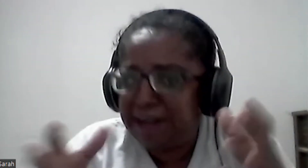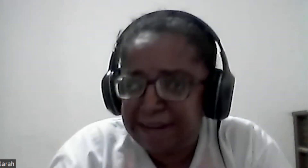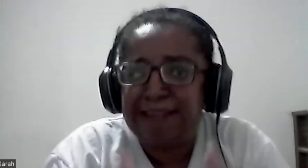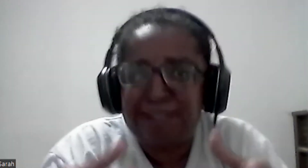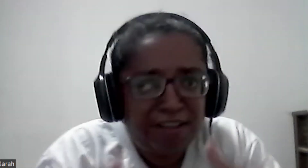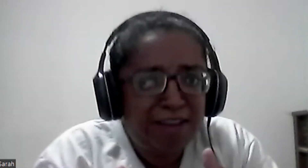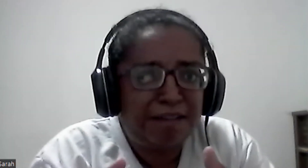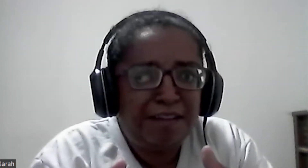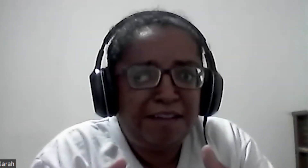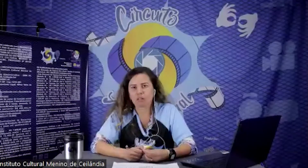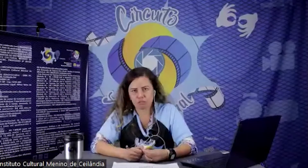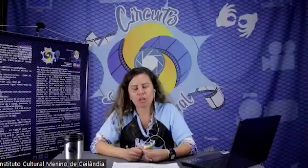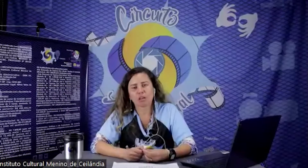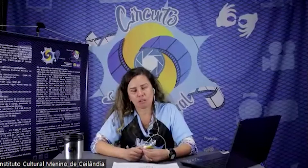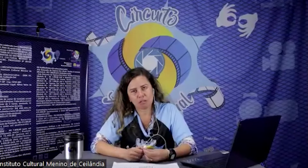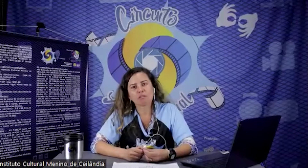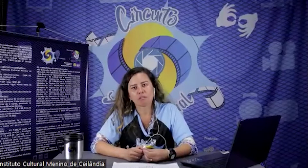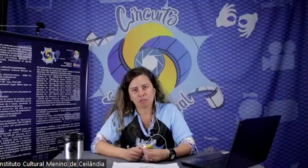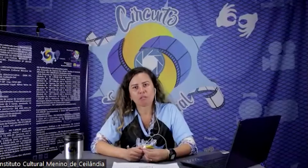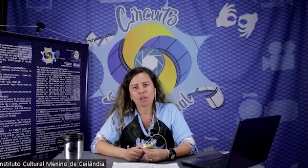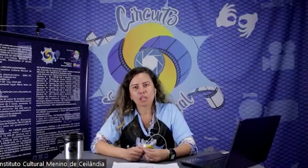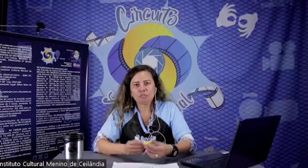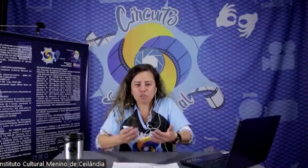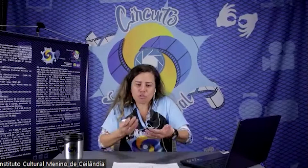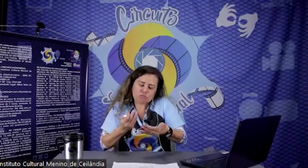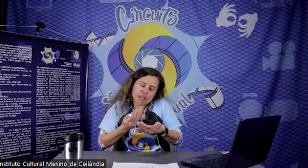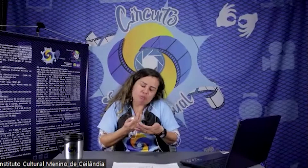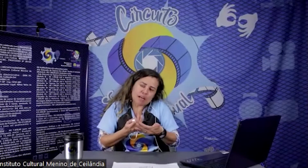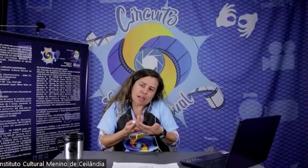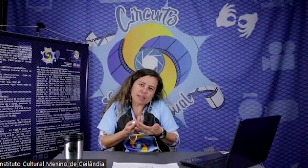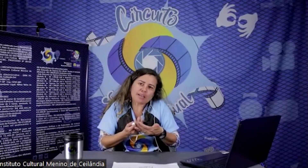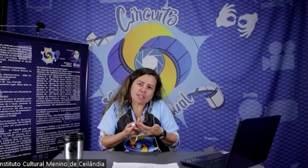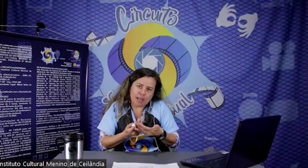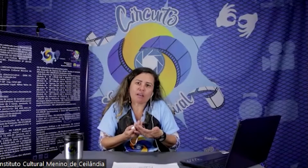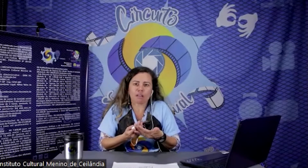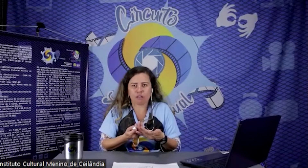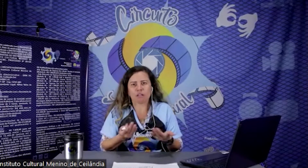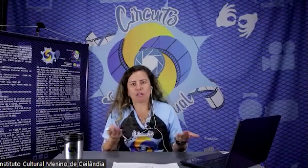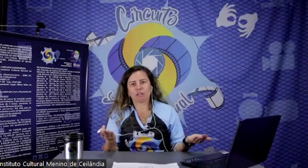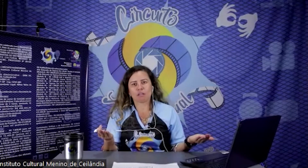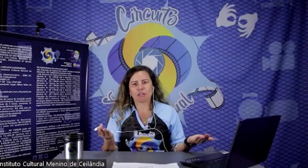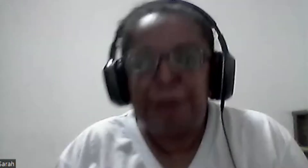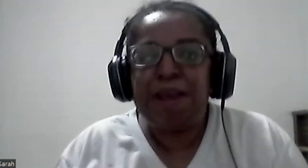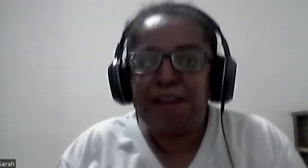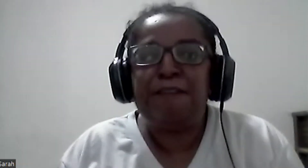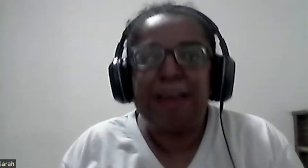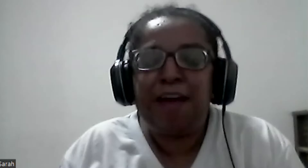ser assistida. Como é que pode? Eu cheguei que fosse na um escola, dengo que ela desse, né? Justamente, né? Aí